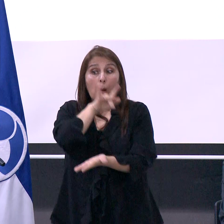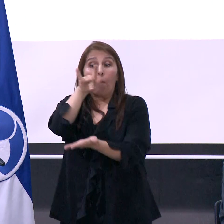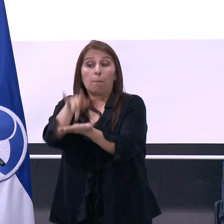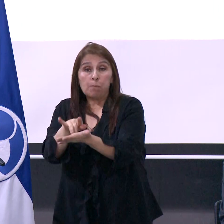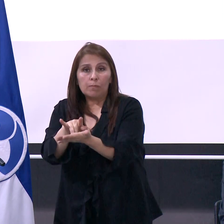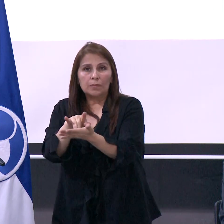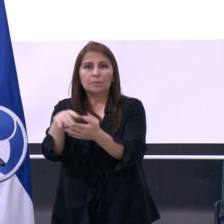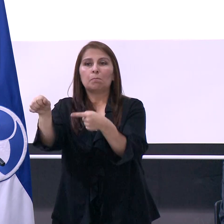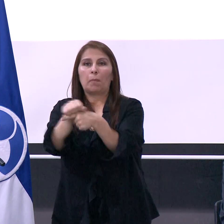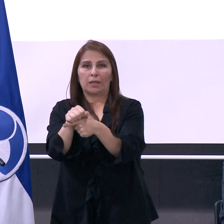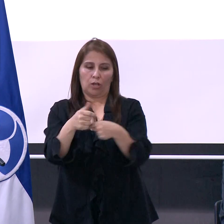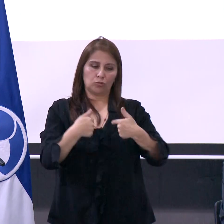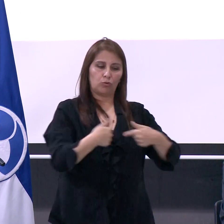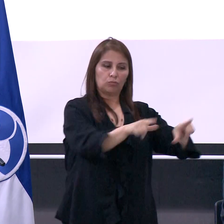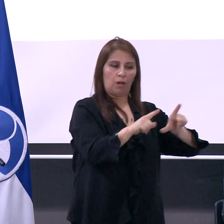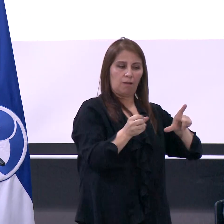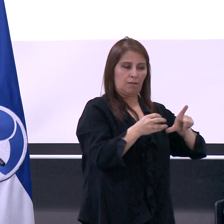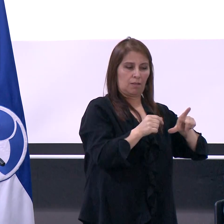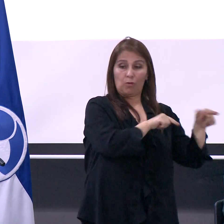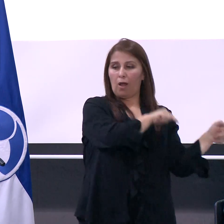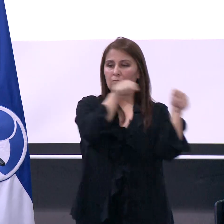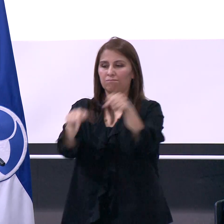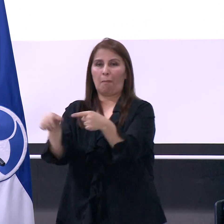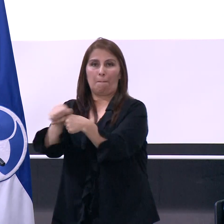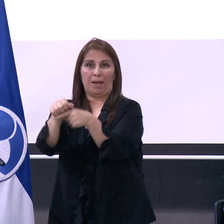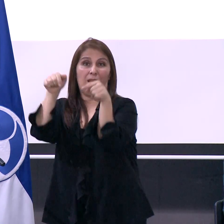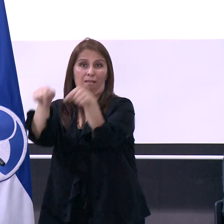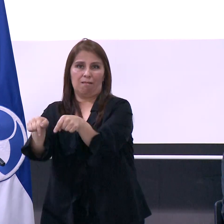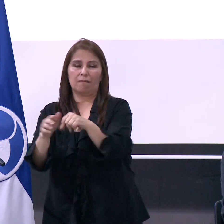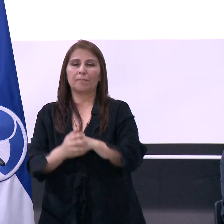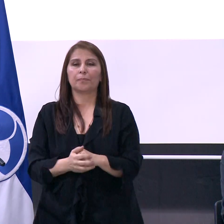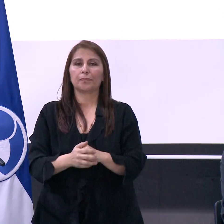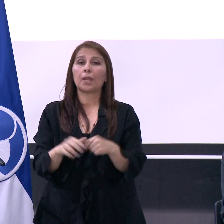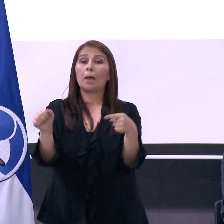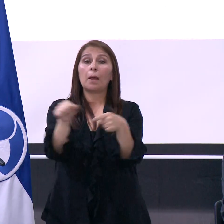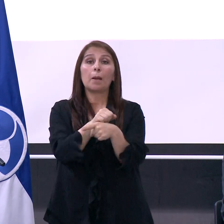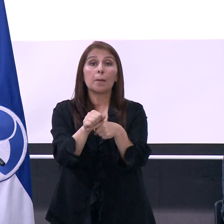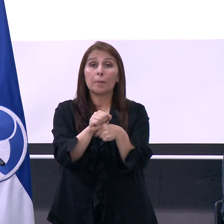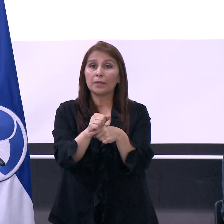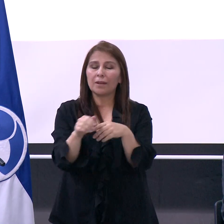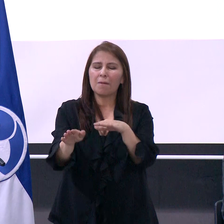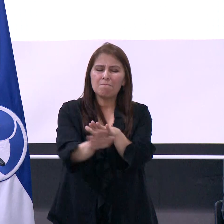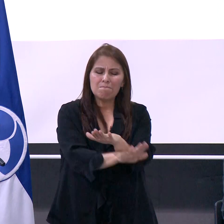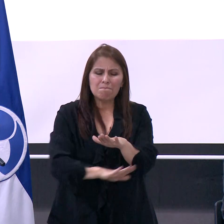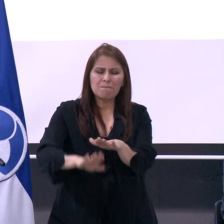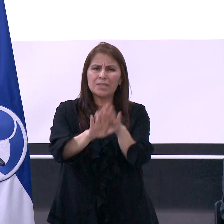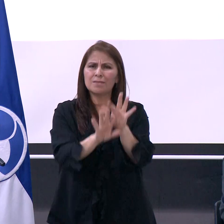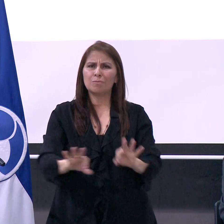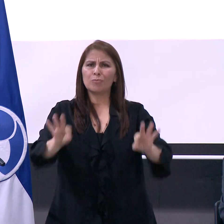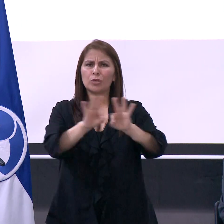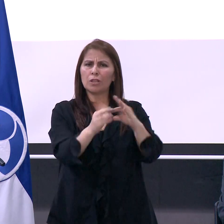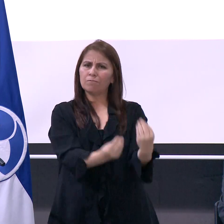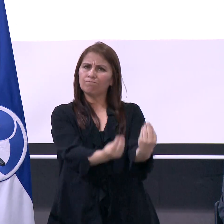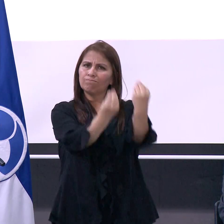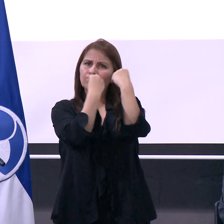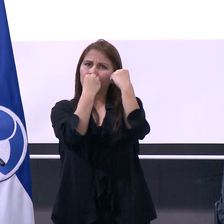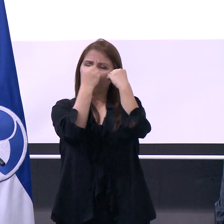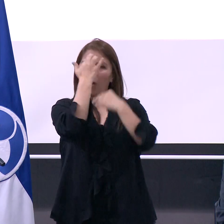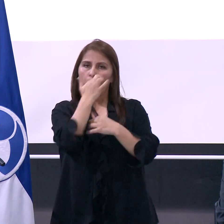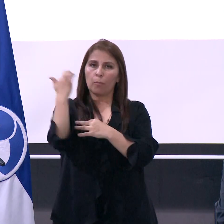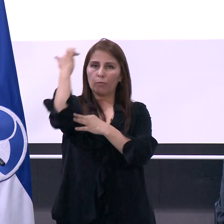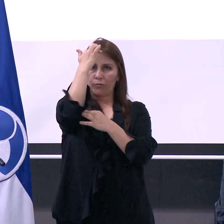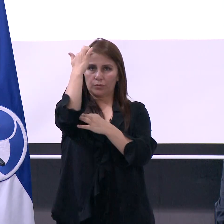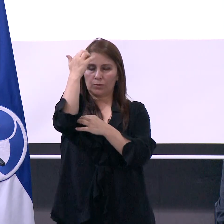licenciatura tal como funcionaba en alemania la práctica era la base de la formación del profesional del profesional